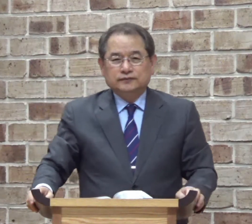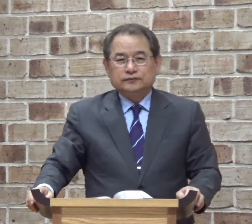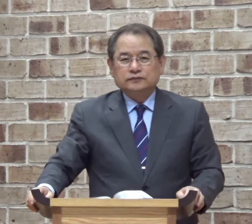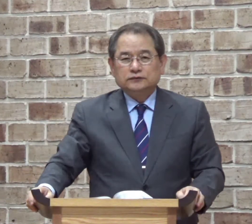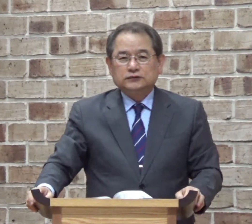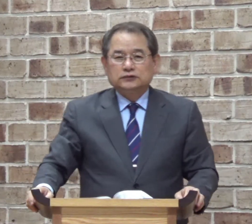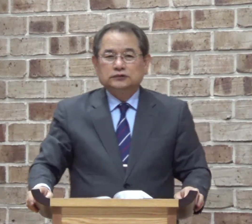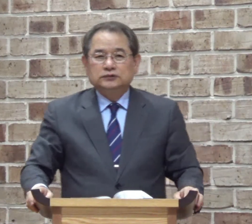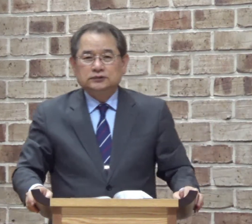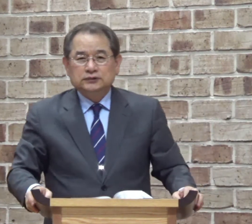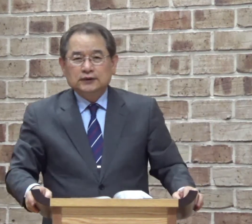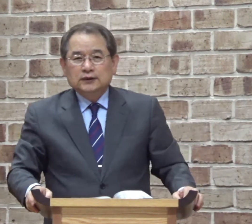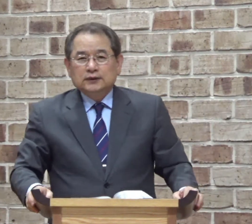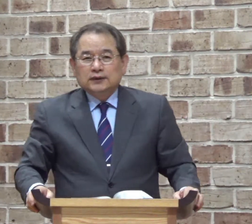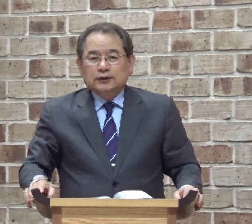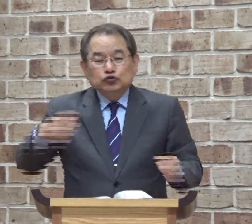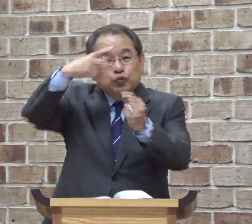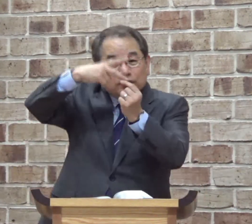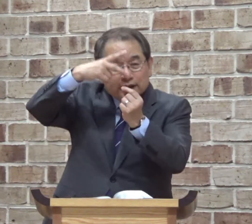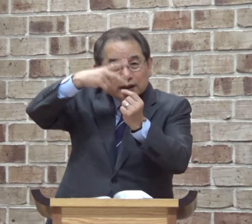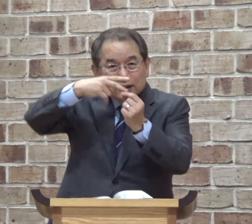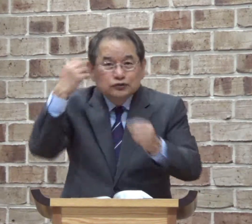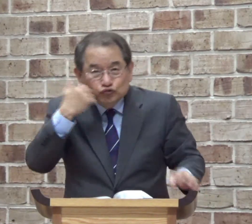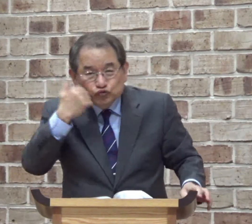두 번째로 사도 바울입니다.